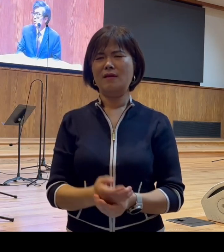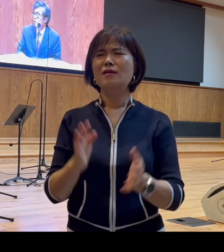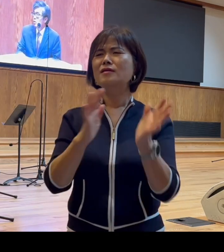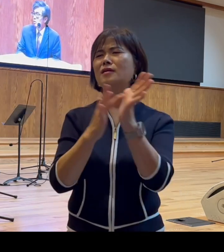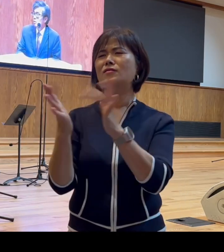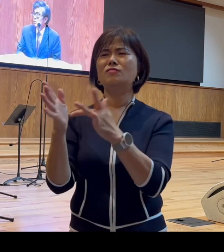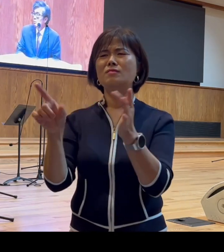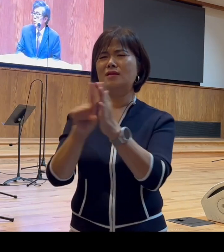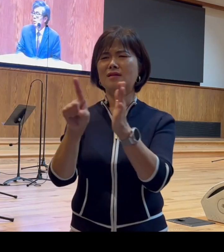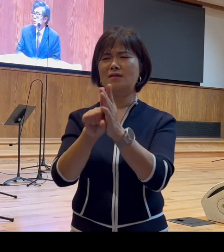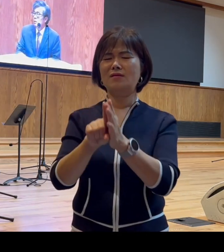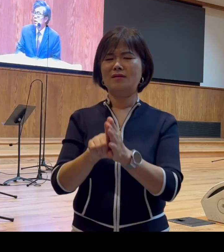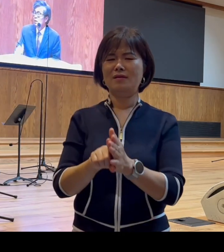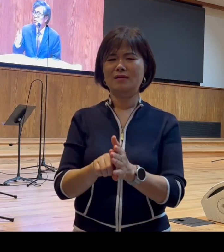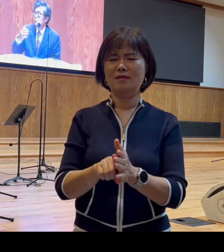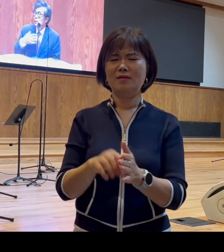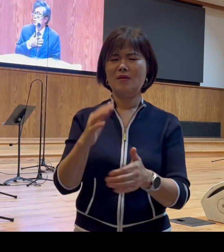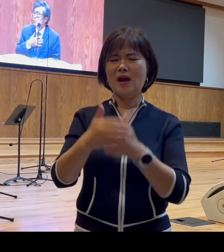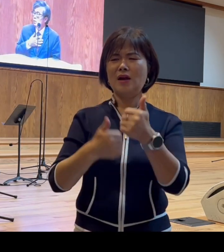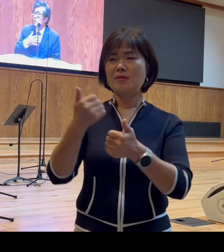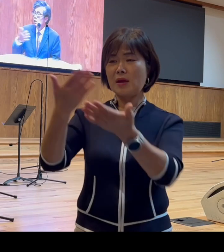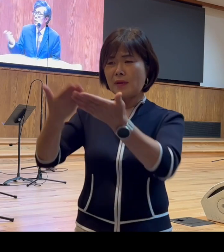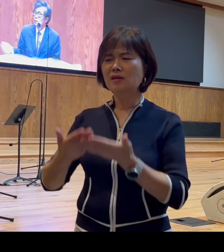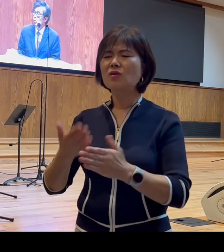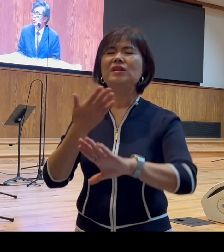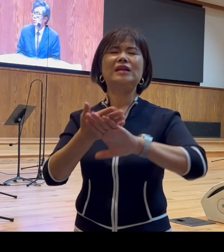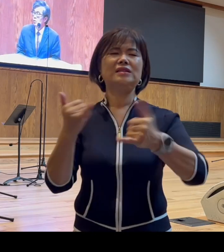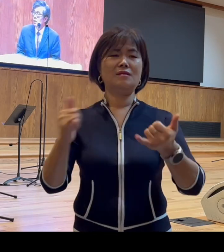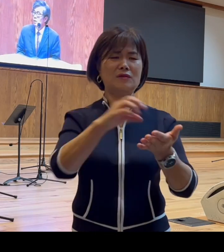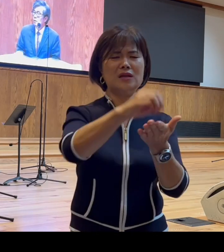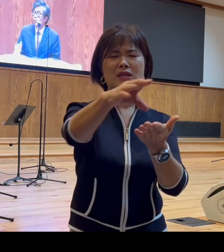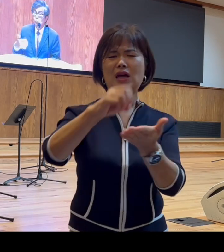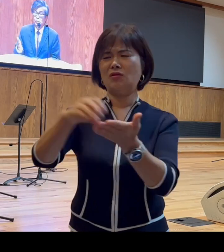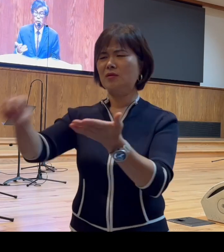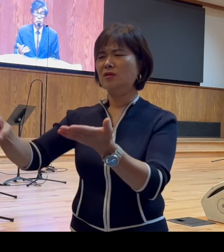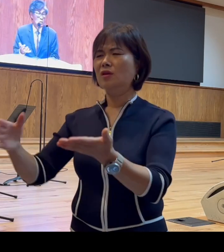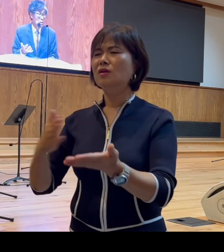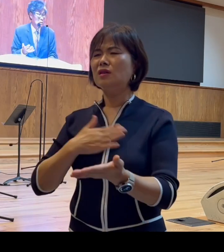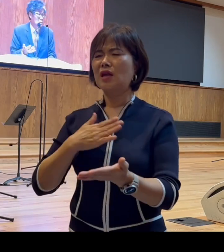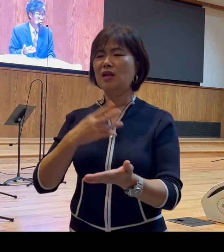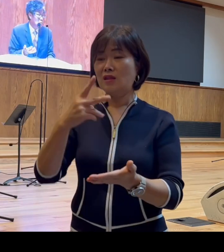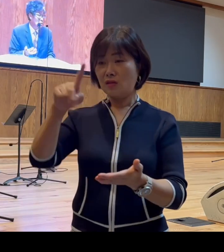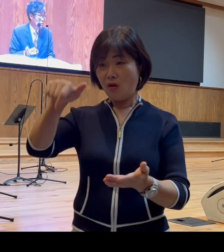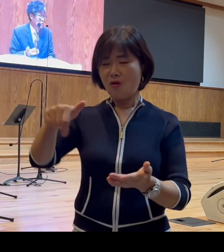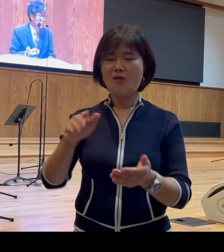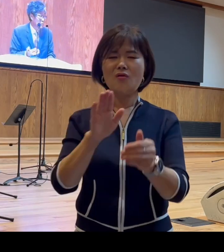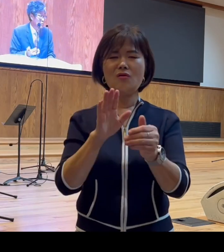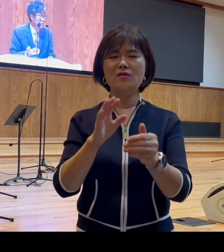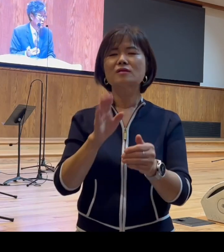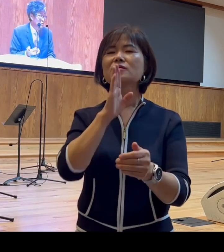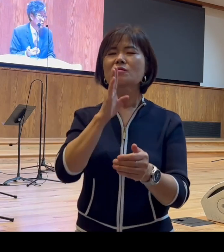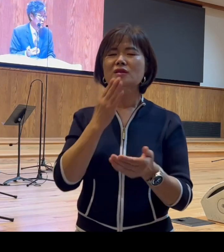여러분, 예수 믿는다고 하는 거는 뭐예요? 하나님께 받은 거 다른 사람에게 나누면서 내 덕 보세요, 그런 거 아니에요?